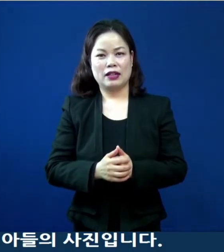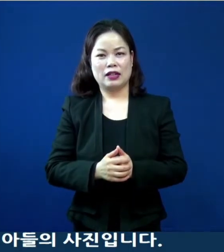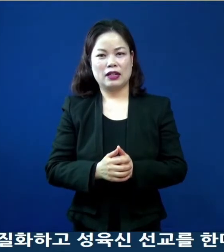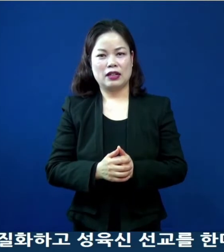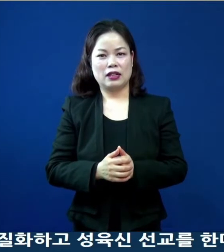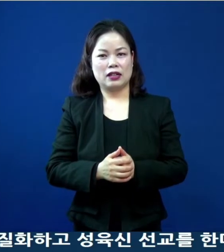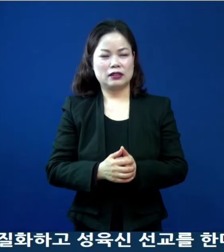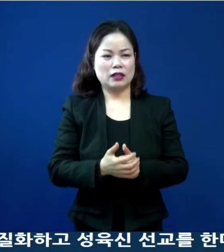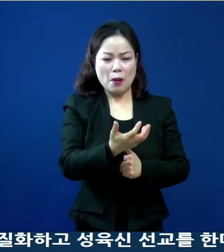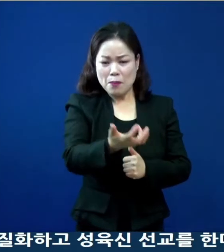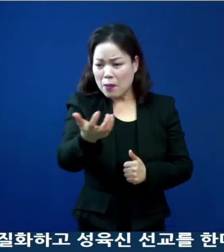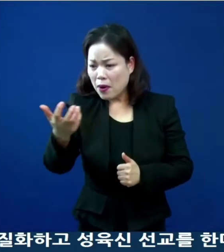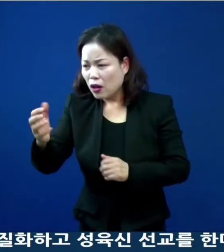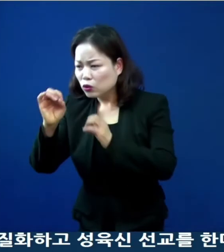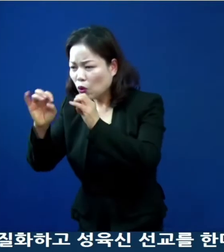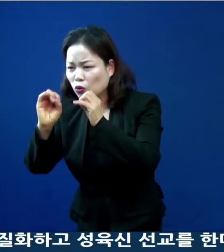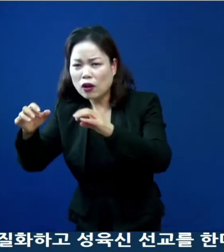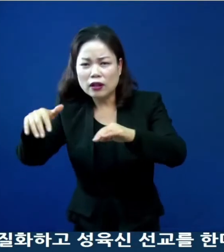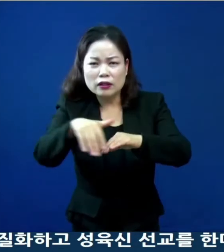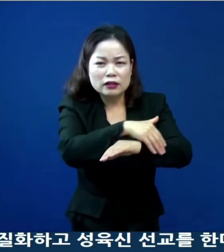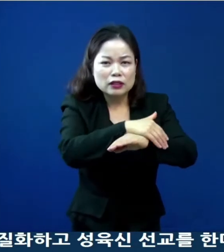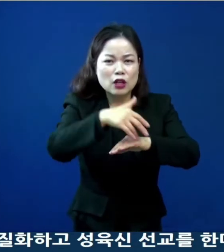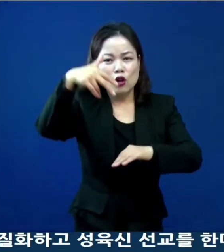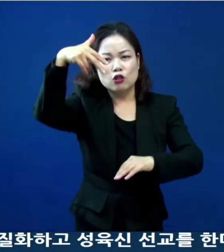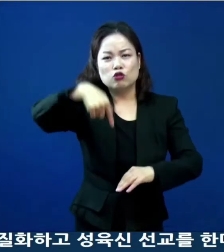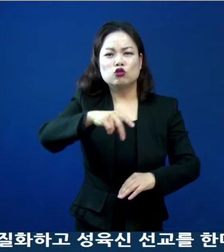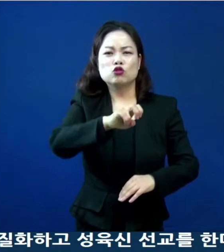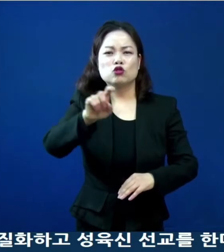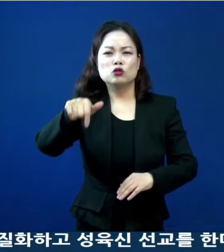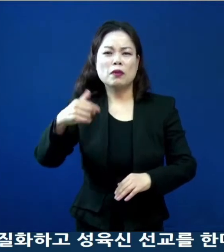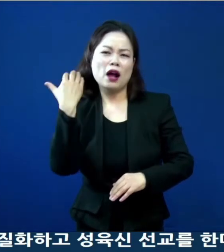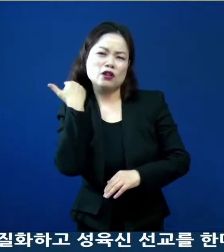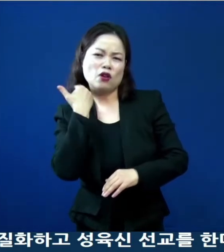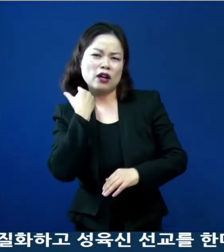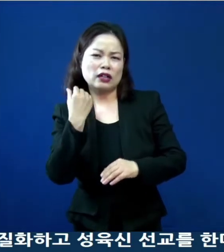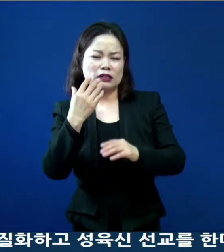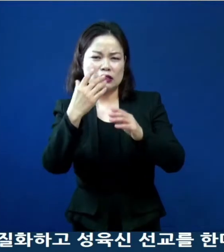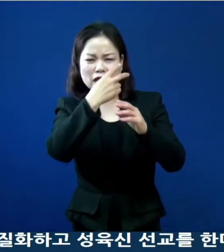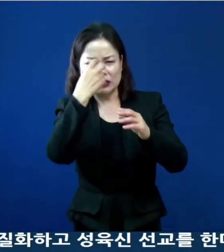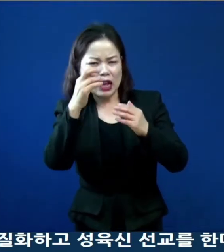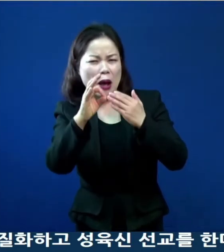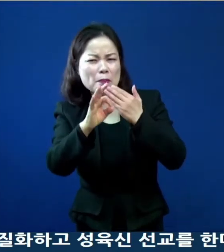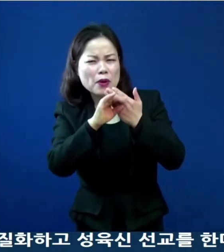순회 전도를 할 때 이 주막 여관 같은 데서 자면 그